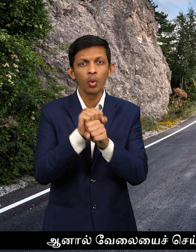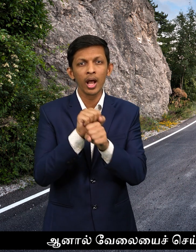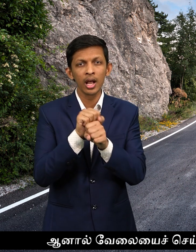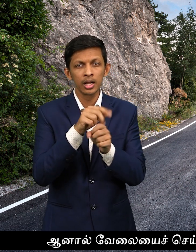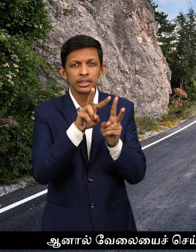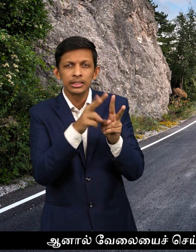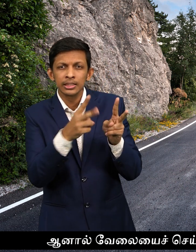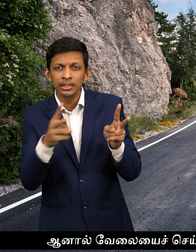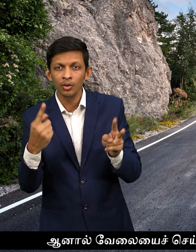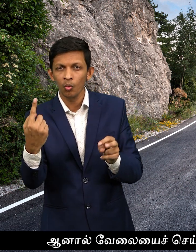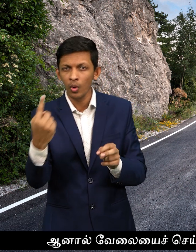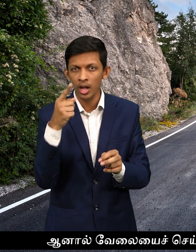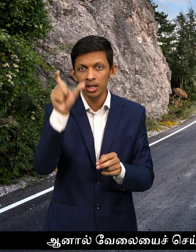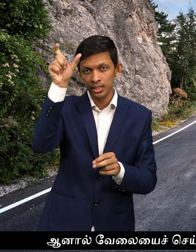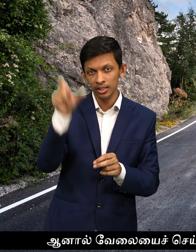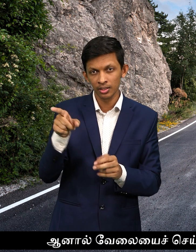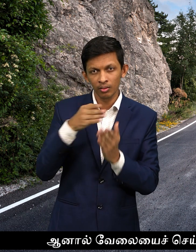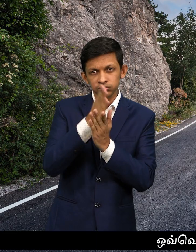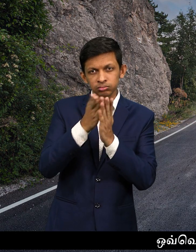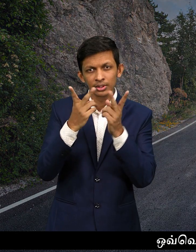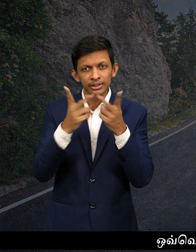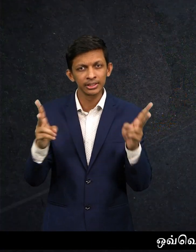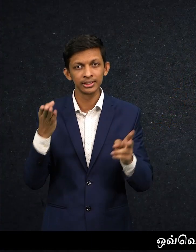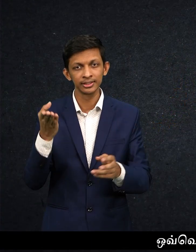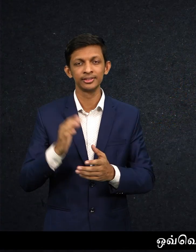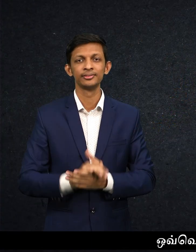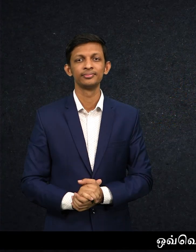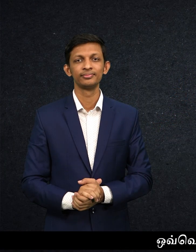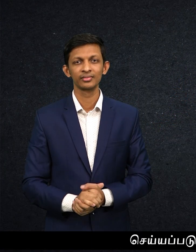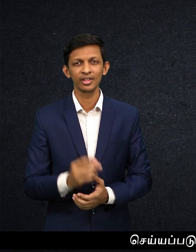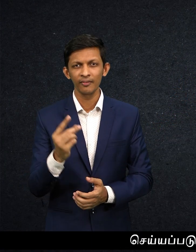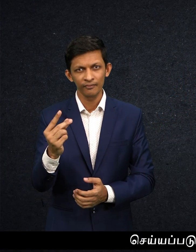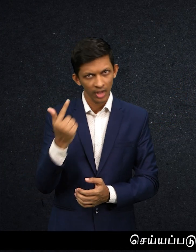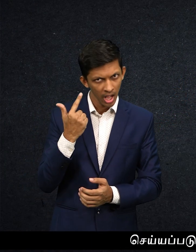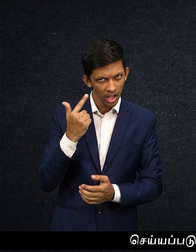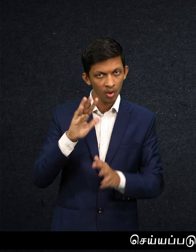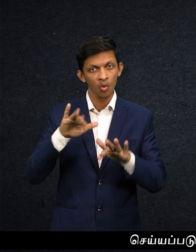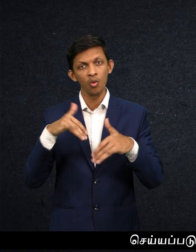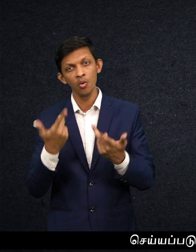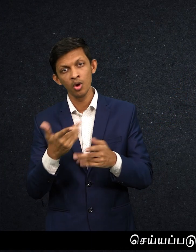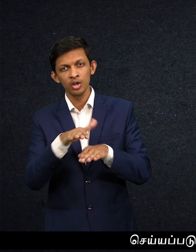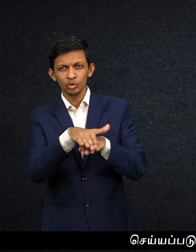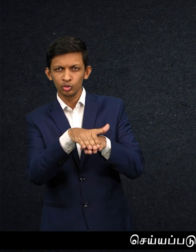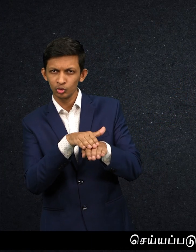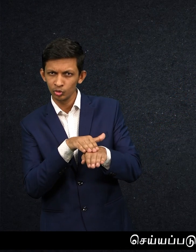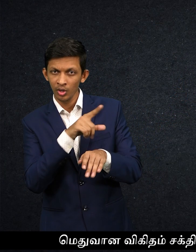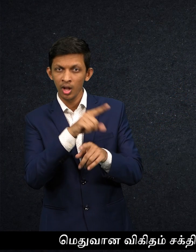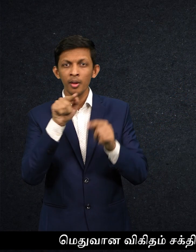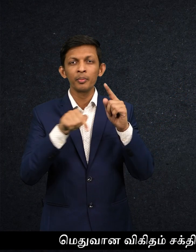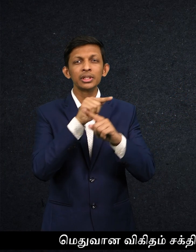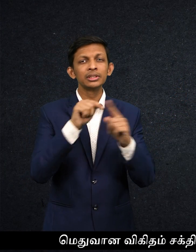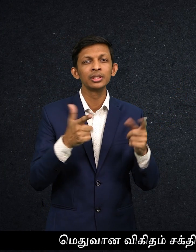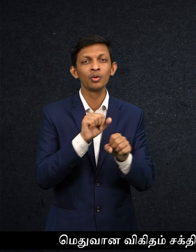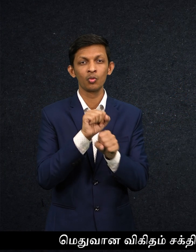செய்ய எடுக்கும் நேரம் ஒவ்வொரு நபருக்கும் அல்லது ஒவ்வொரு முறைக்கும் வேறுபட்டது. செய்யப்படும் வேலையின் வேகமான அல்லது